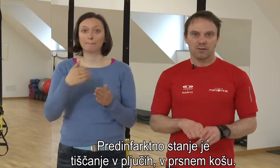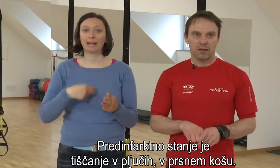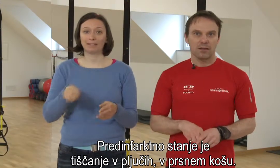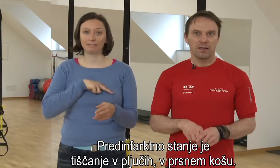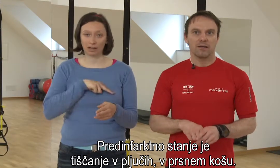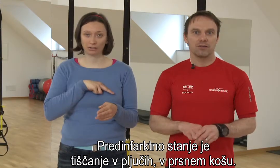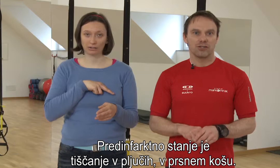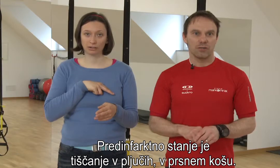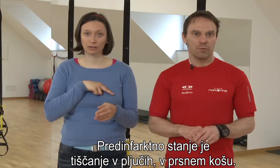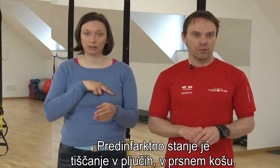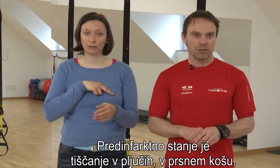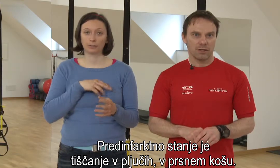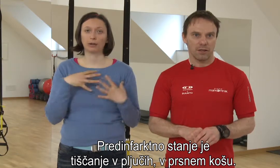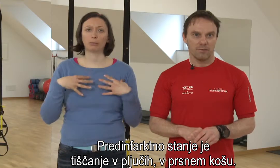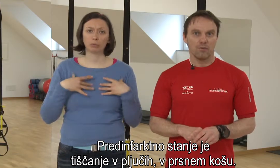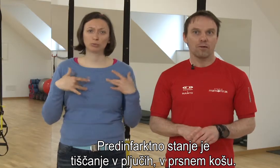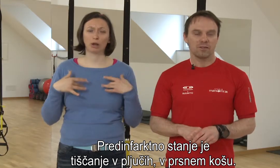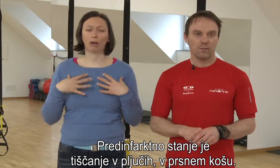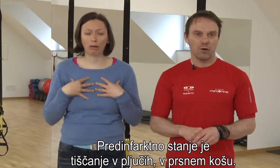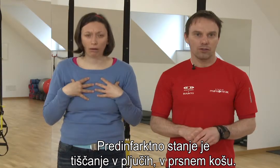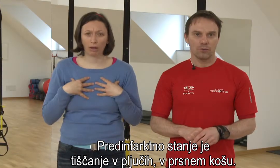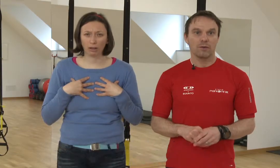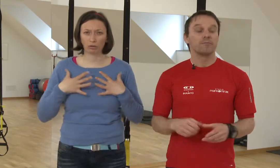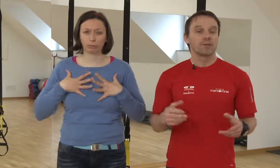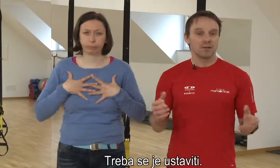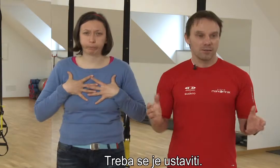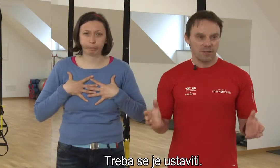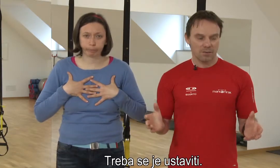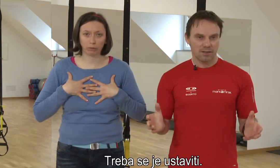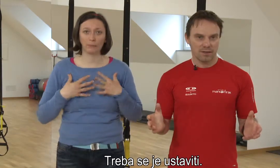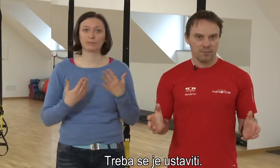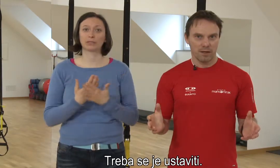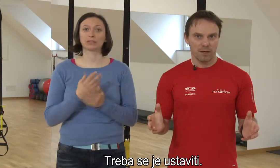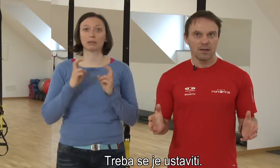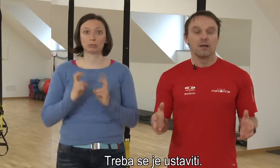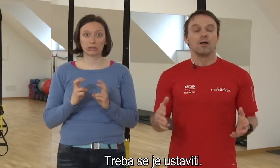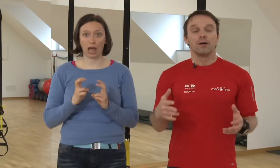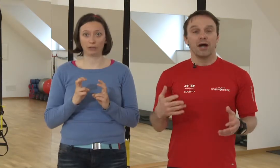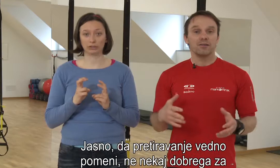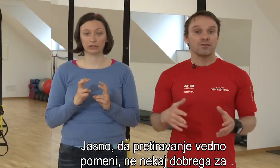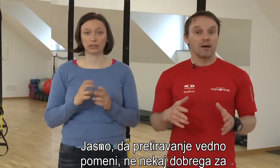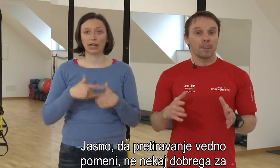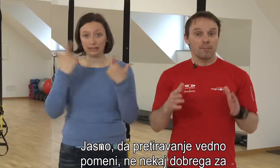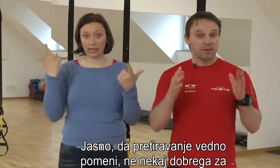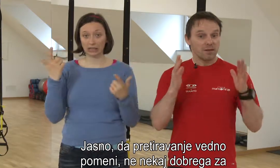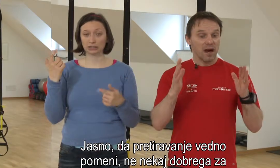stanje je tiščanje v pljučih, ne, v prsnem košu. Zaustaviti se je treba, ne. Jasno, da